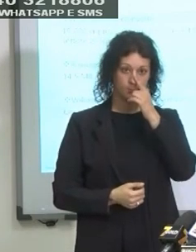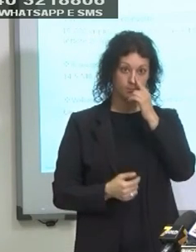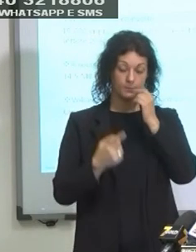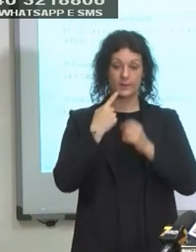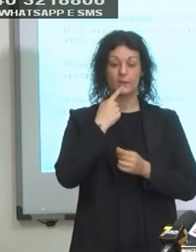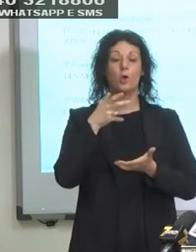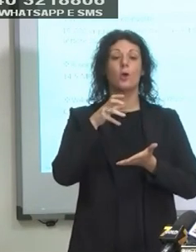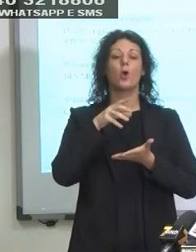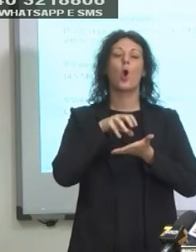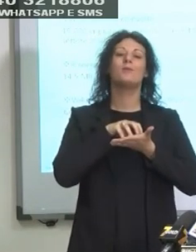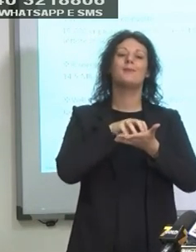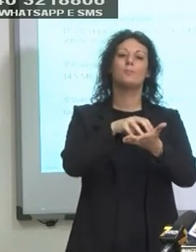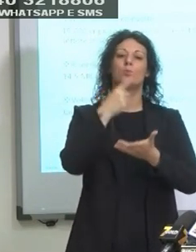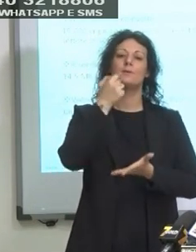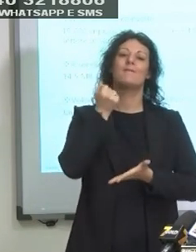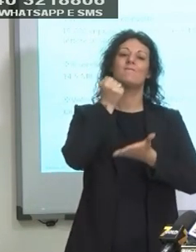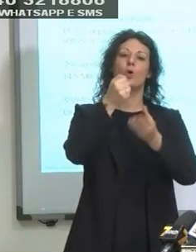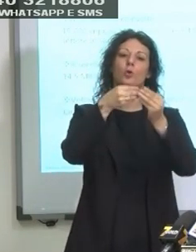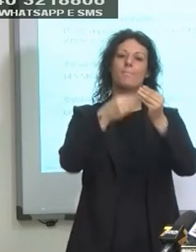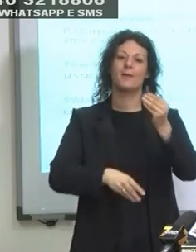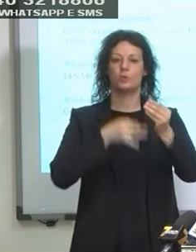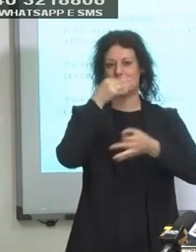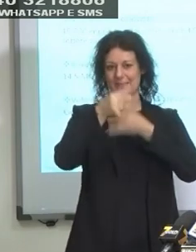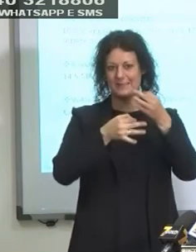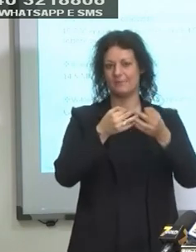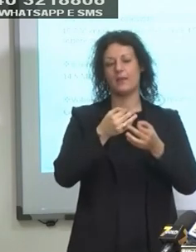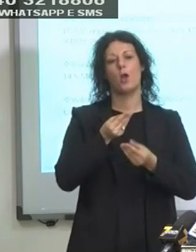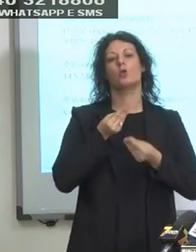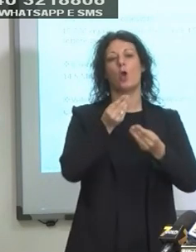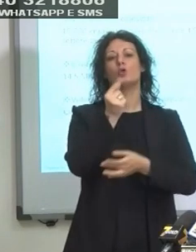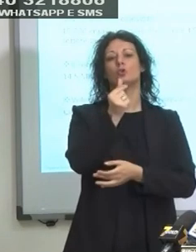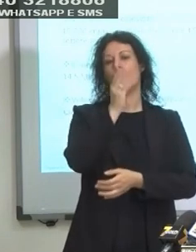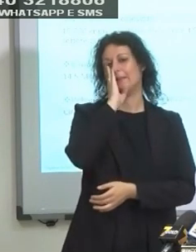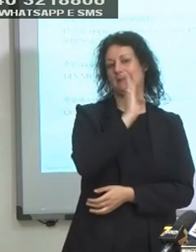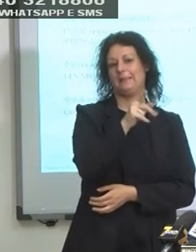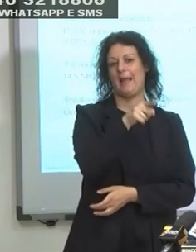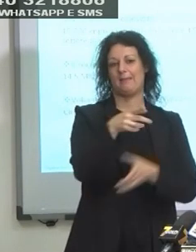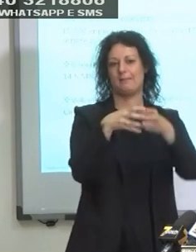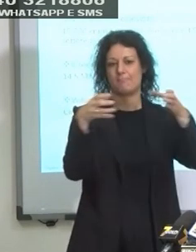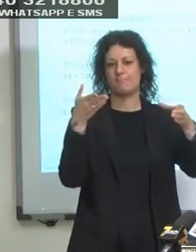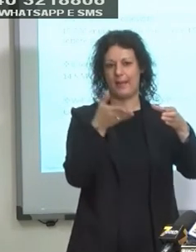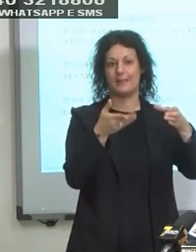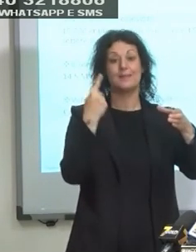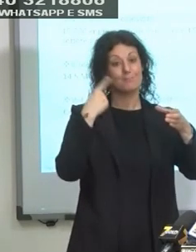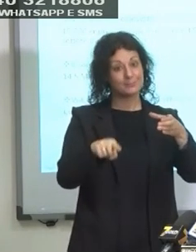fondo perduto in questo momento, che significa dare liquidità diretta alle imprese, siano quelli più importanti,